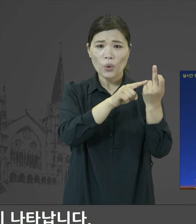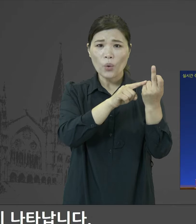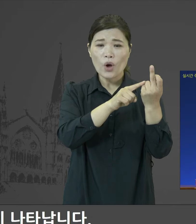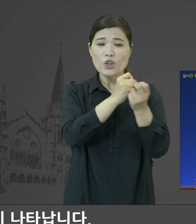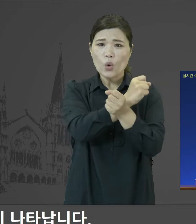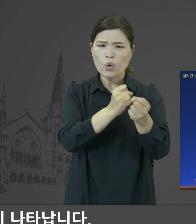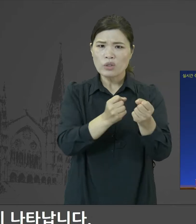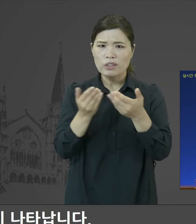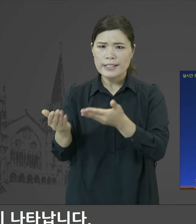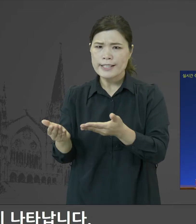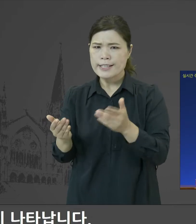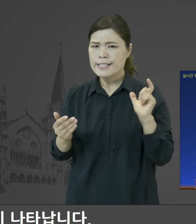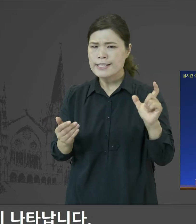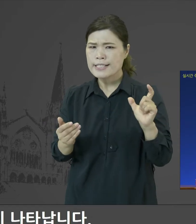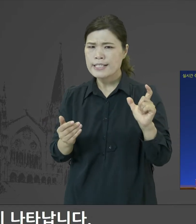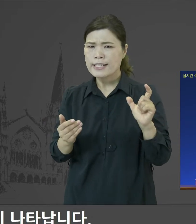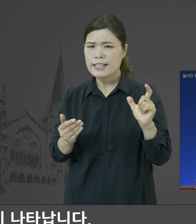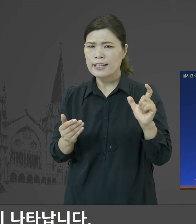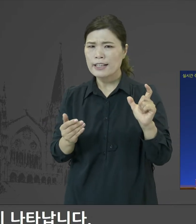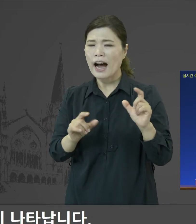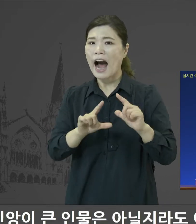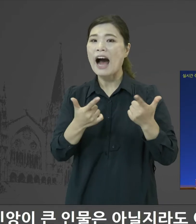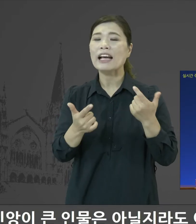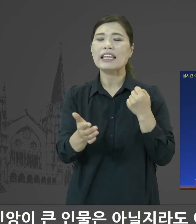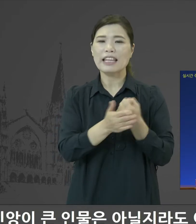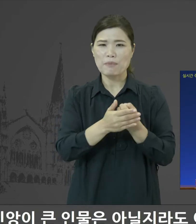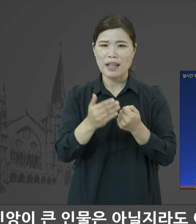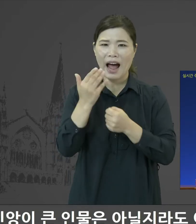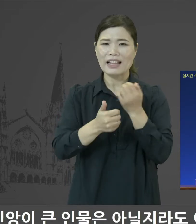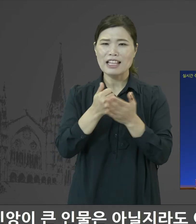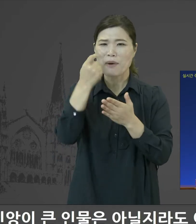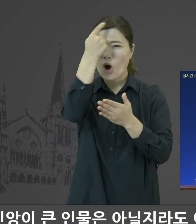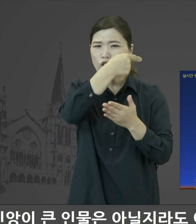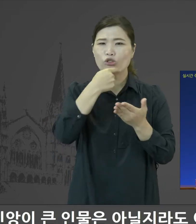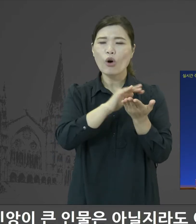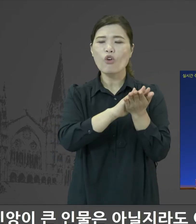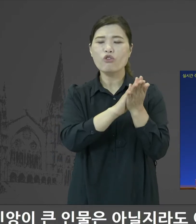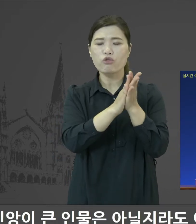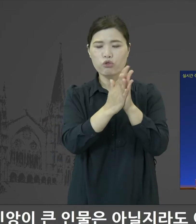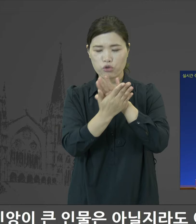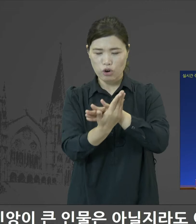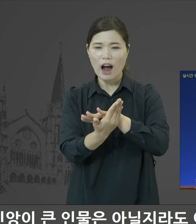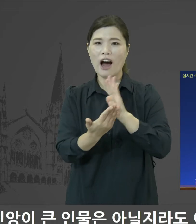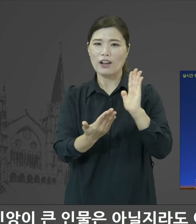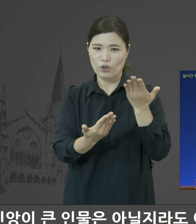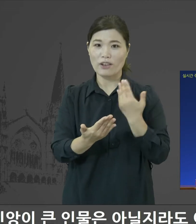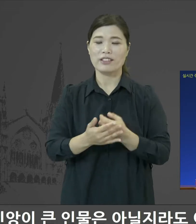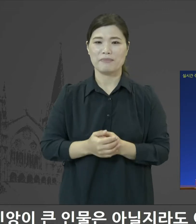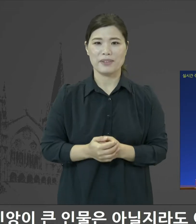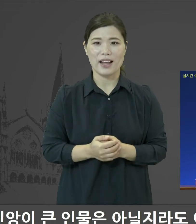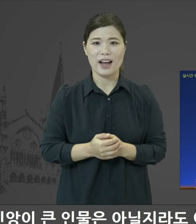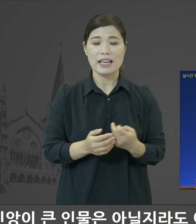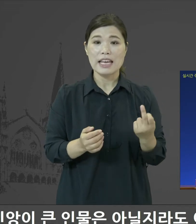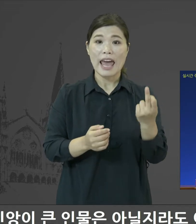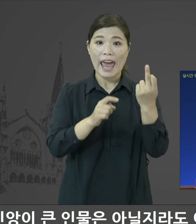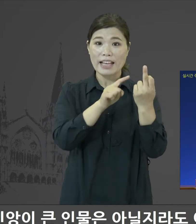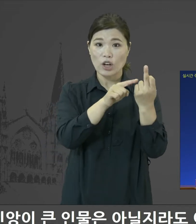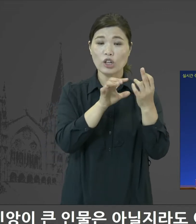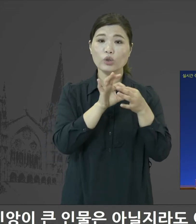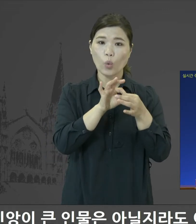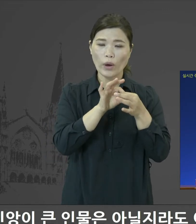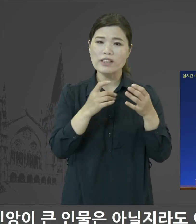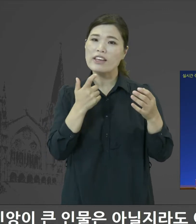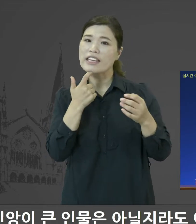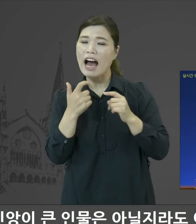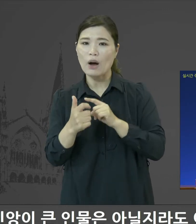얼굴이 하나님의 얼굴처럼 변했다는 사실이죠. 그 예물을 기뻐 받으시는 에서를 통해서 야곱의